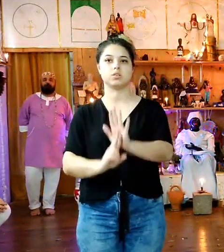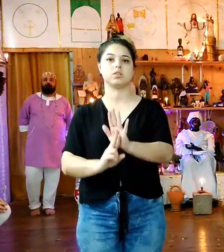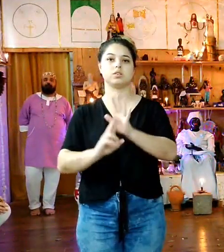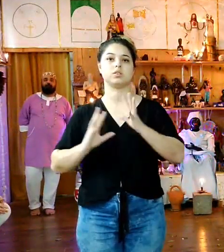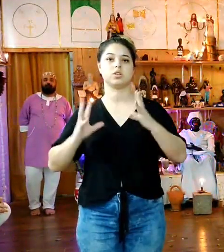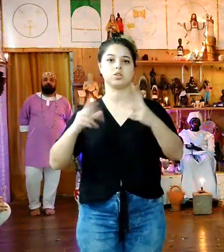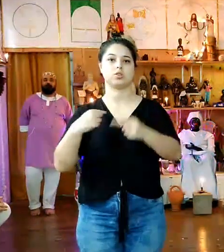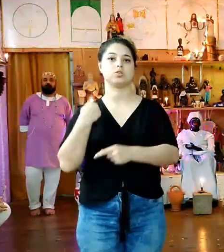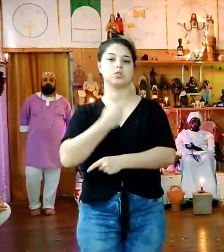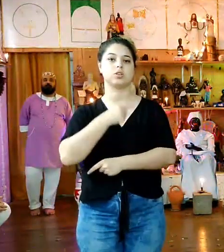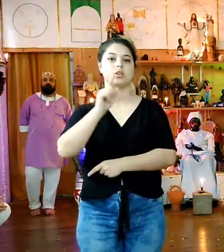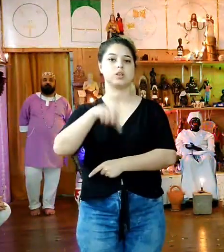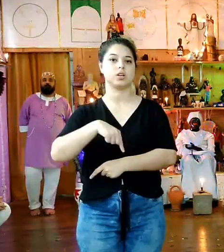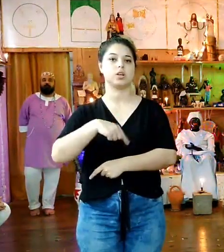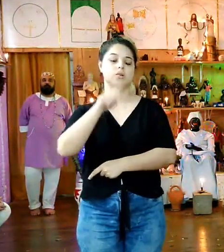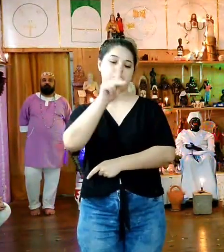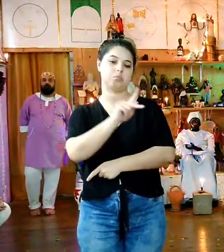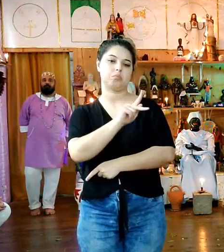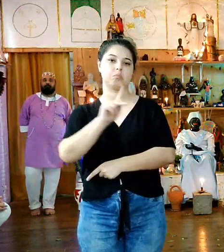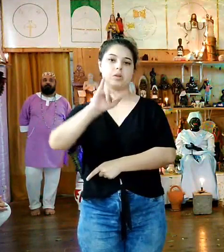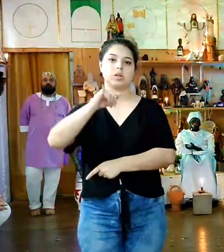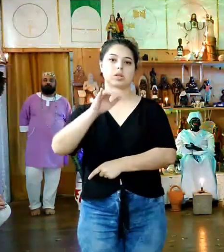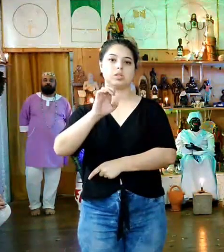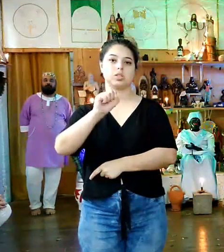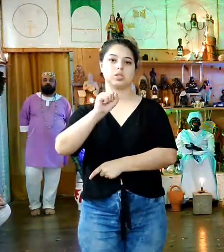que somos jesuítas. Eu sou padre jesuíta,